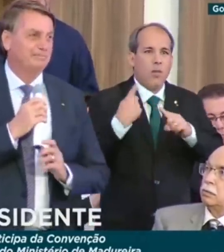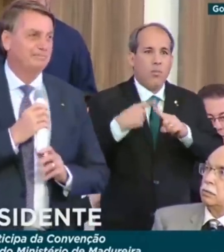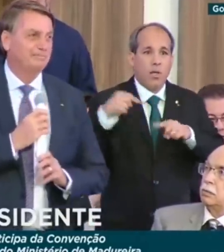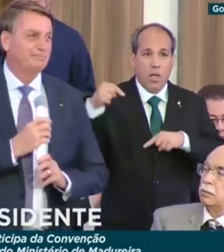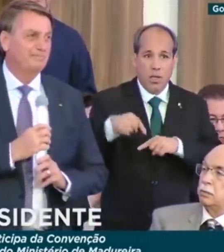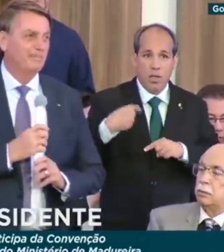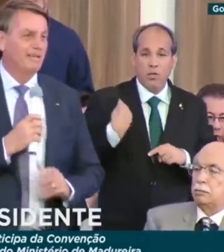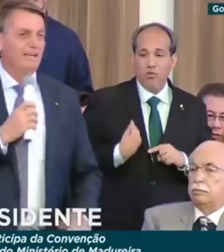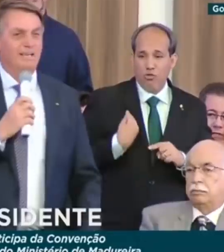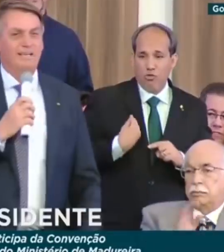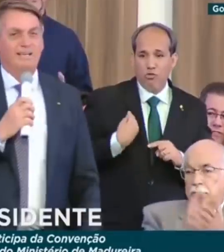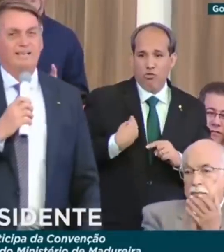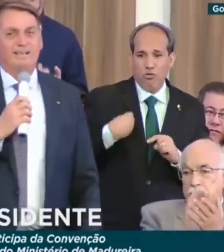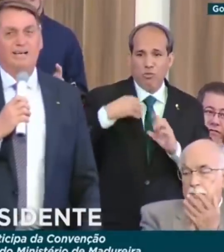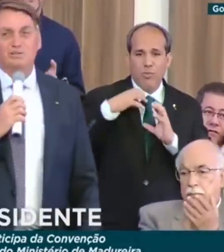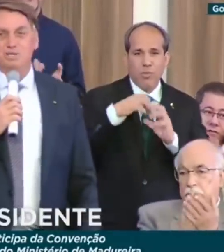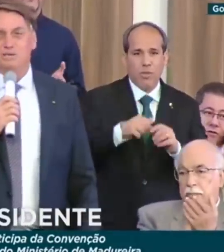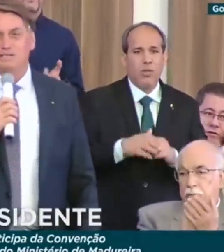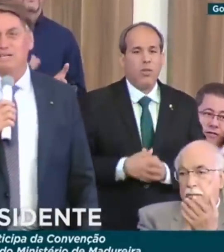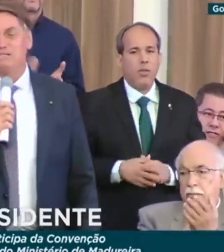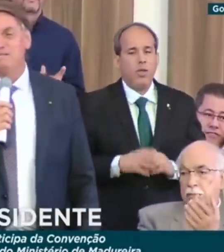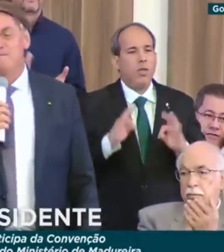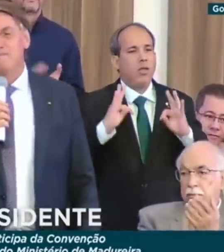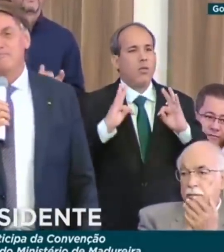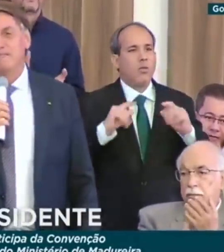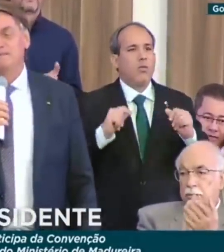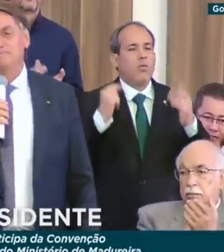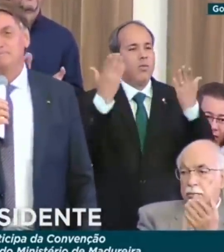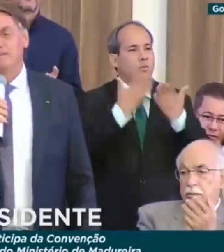terra. A todos vocês,